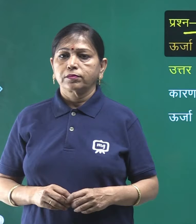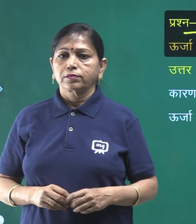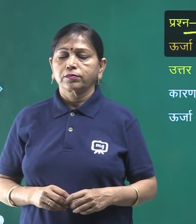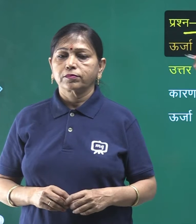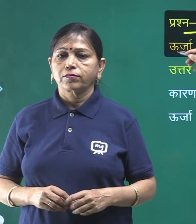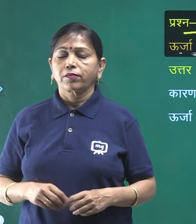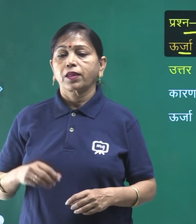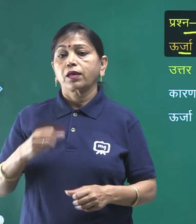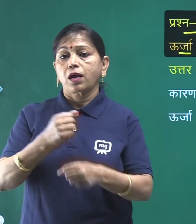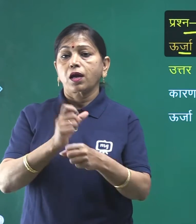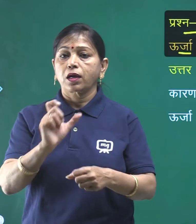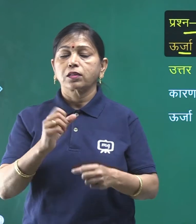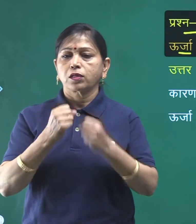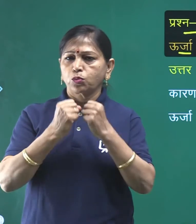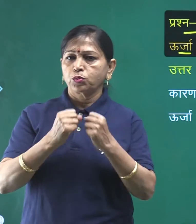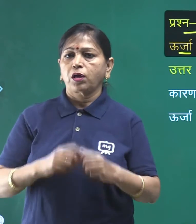गतिज ऊर्जा